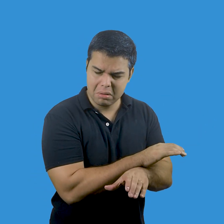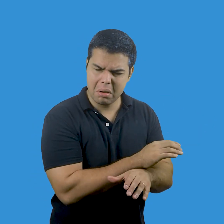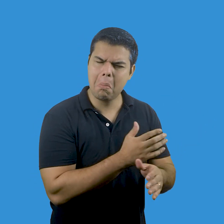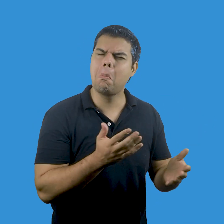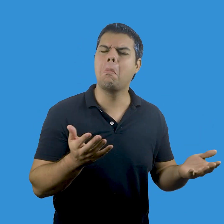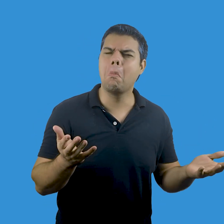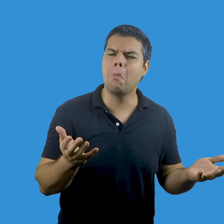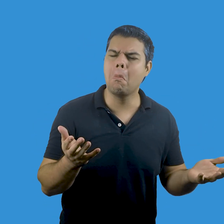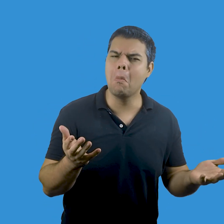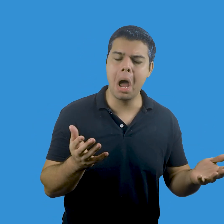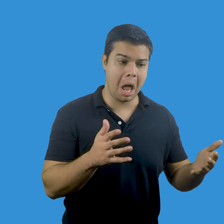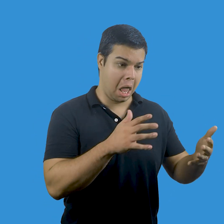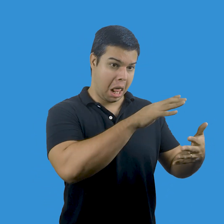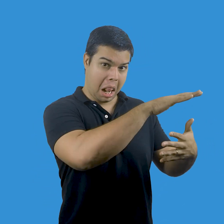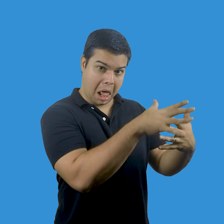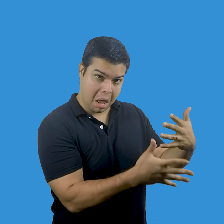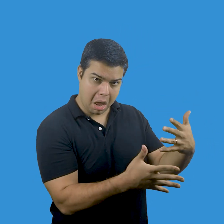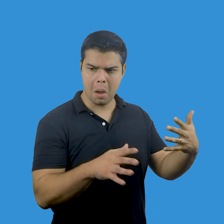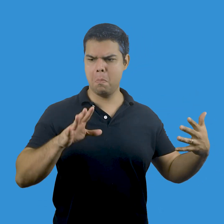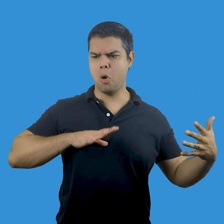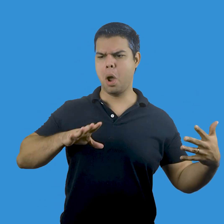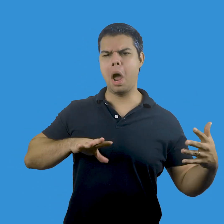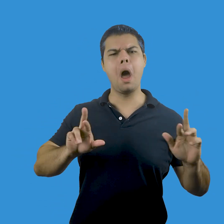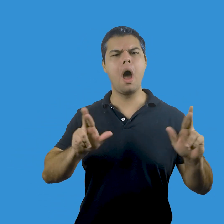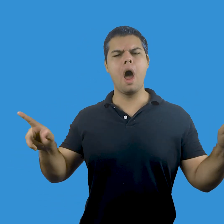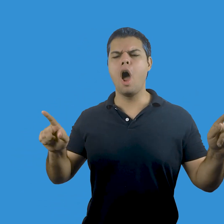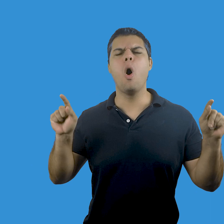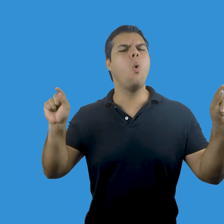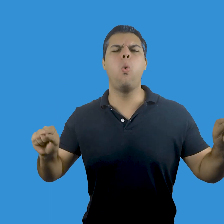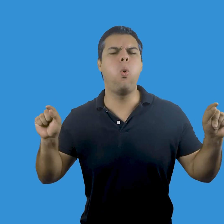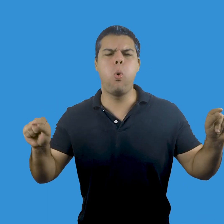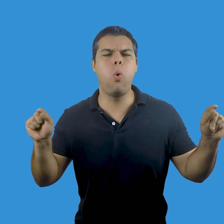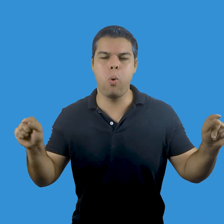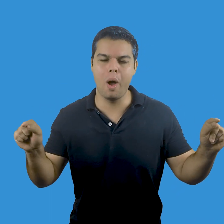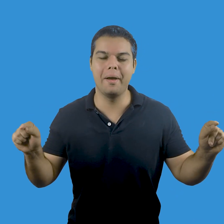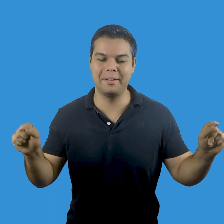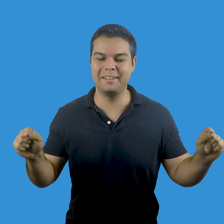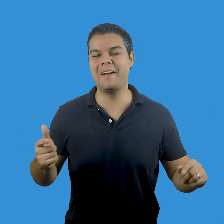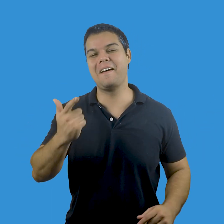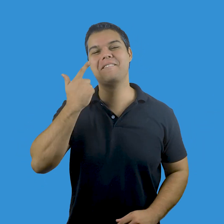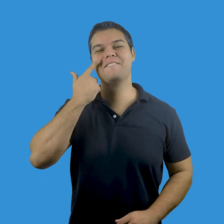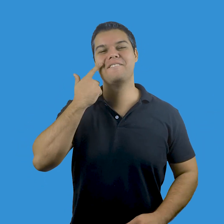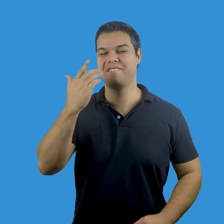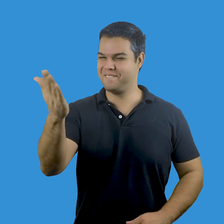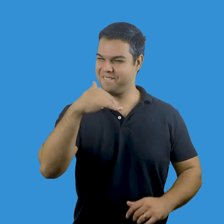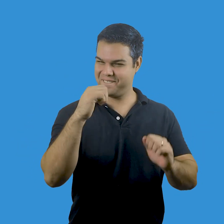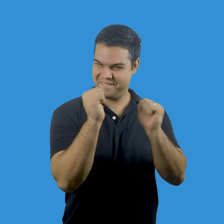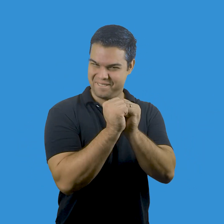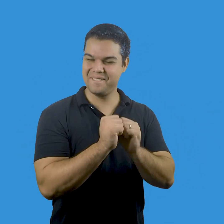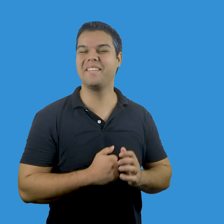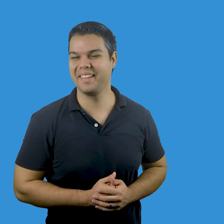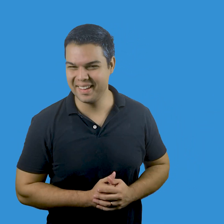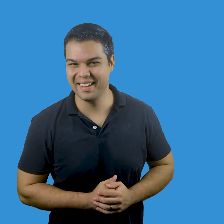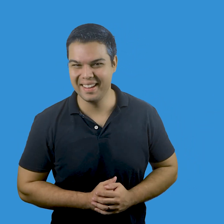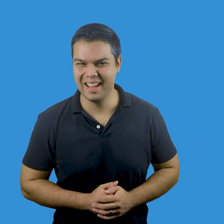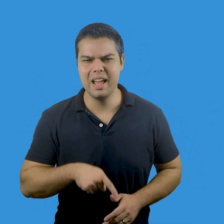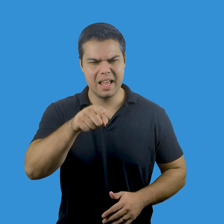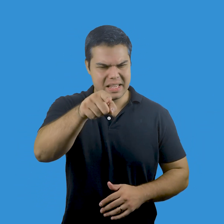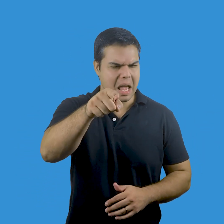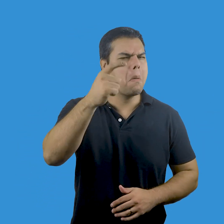Saberia dizer as diferenças em relação ao português? Vamos entender um pouco mais sobre isso. Você acha que